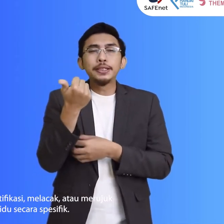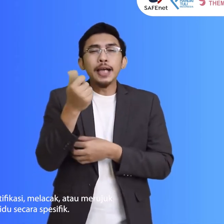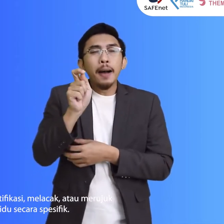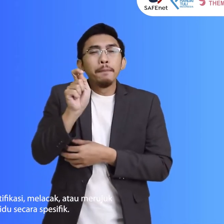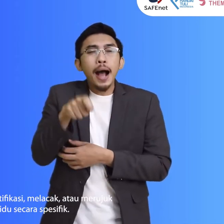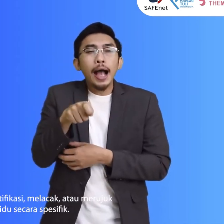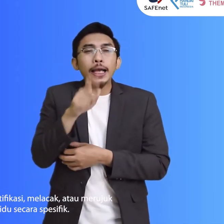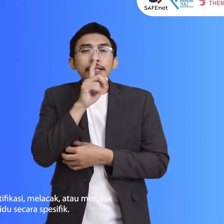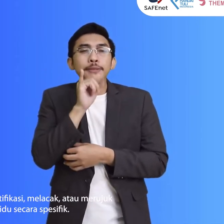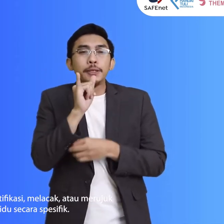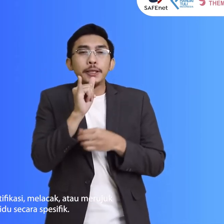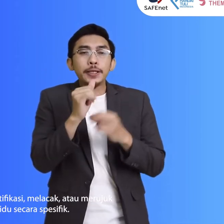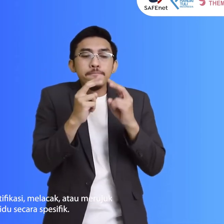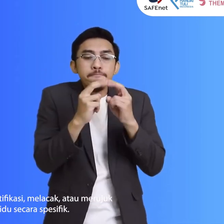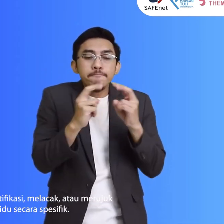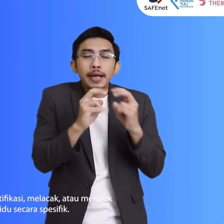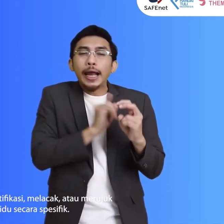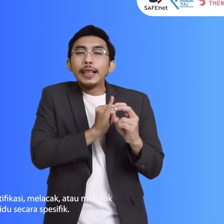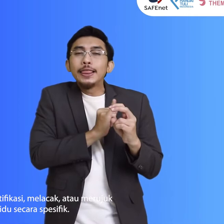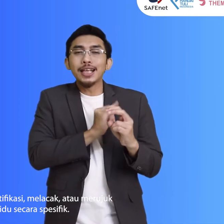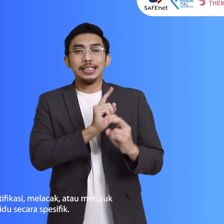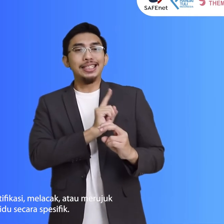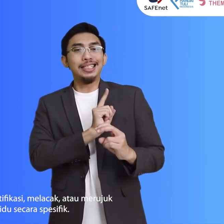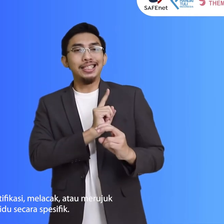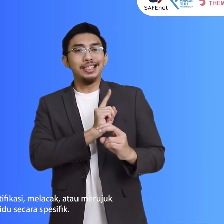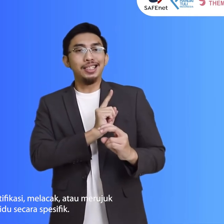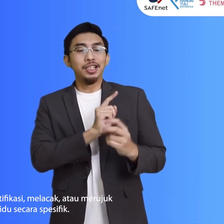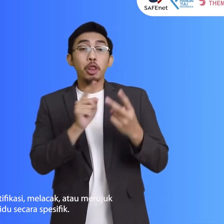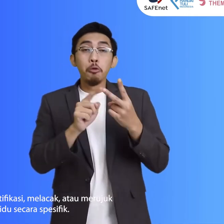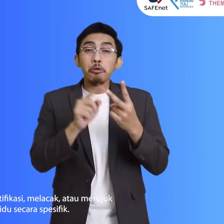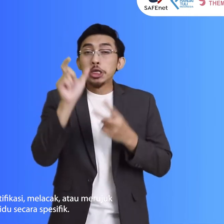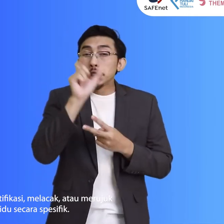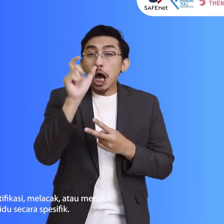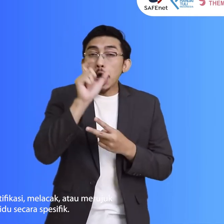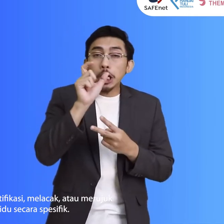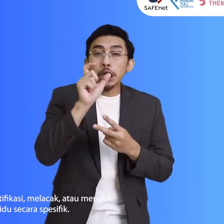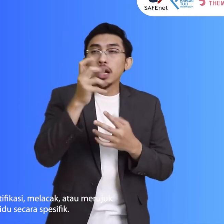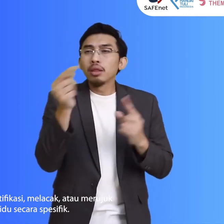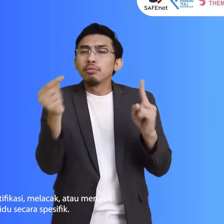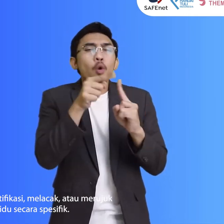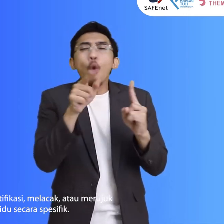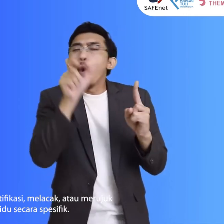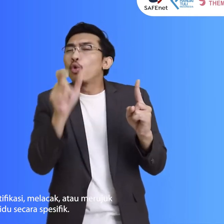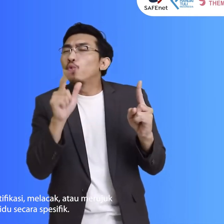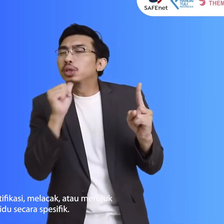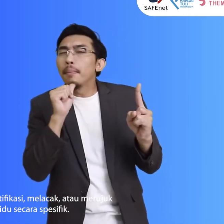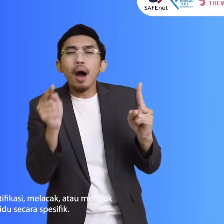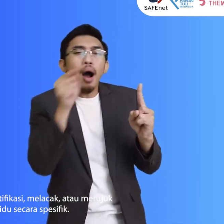digunakan untuk mengidentifikasi melacak atau merujuk individu secara spesifik